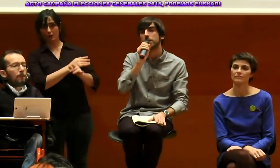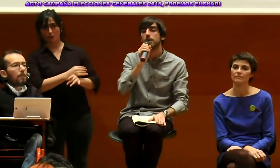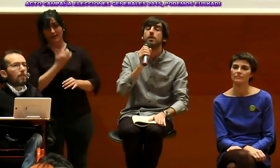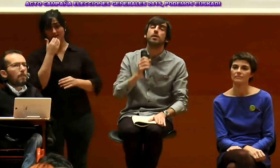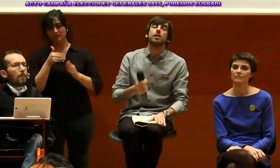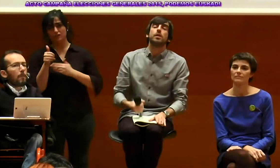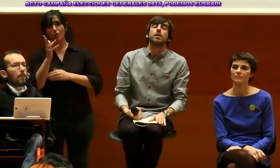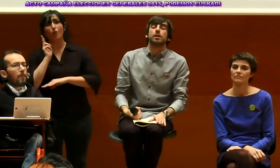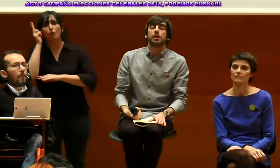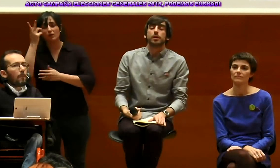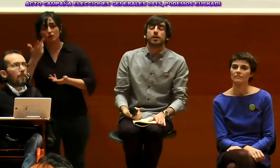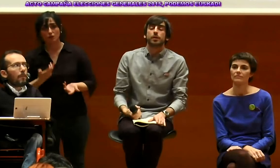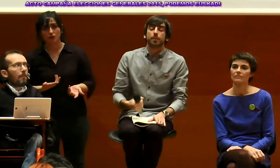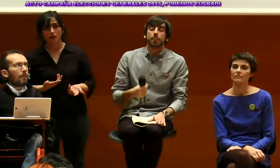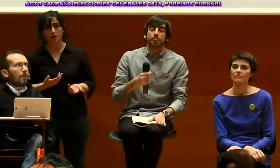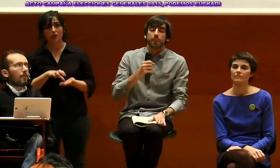jubilarse.